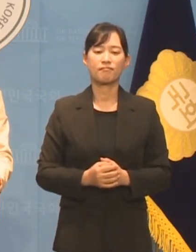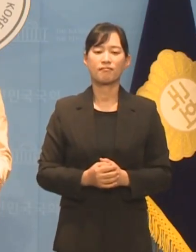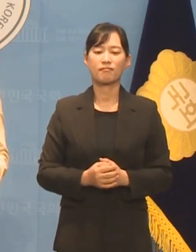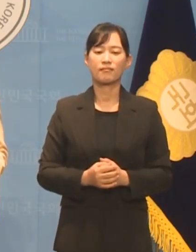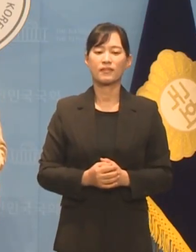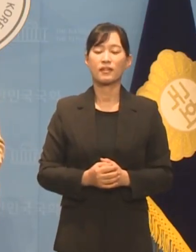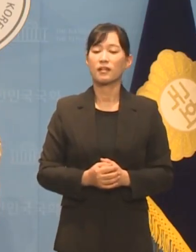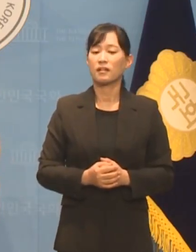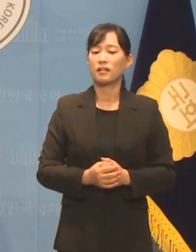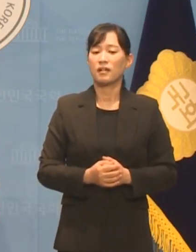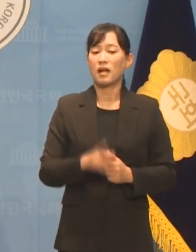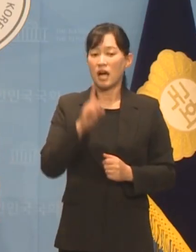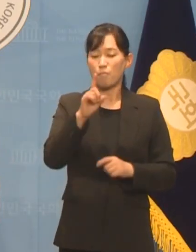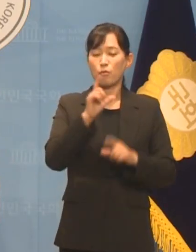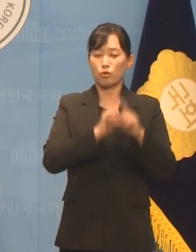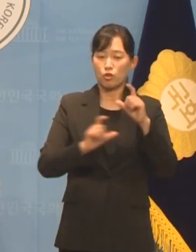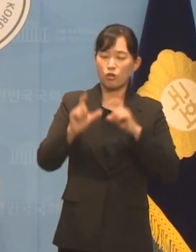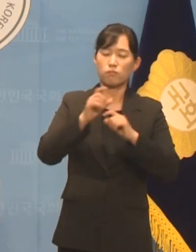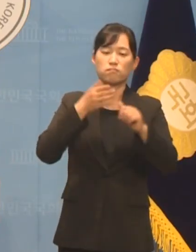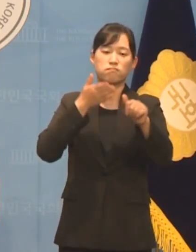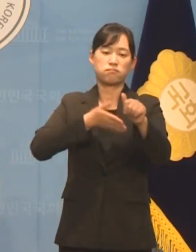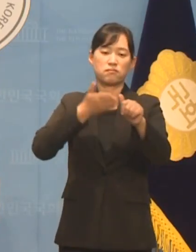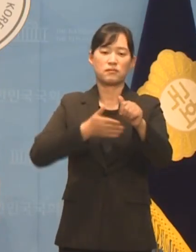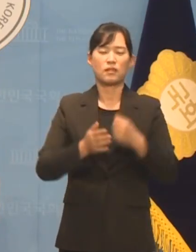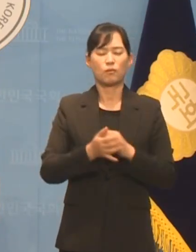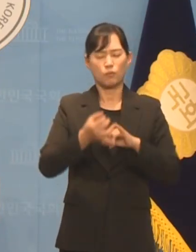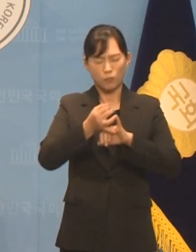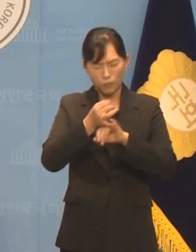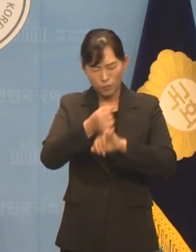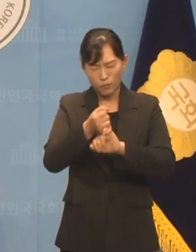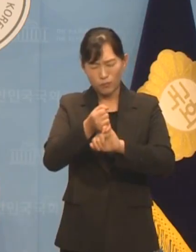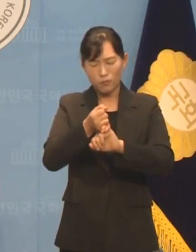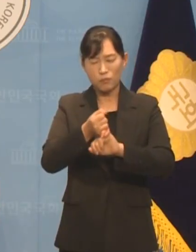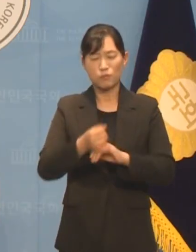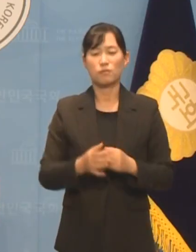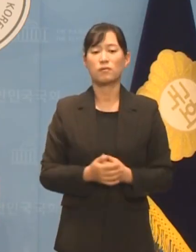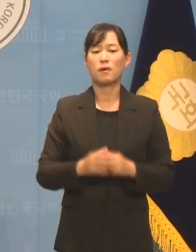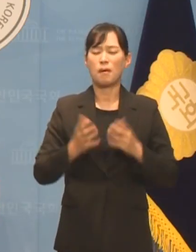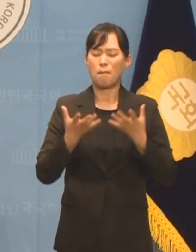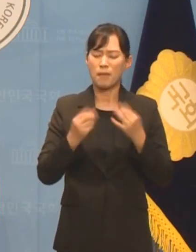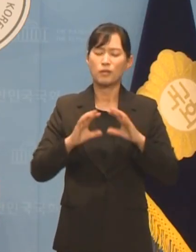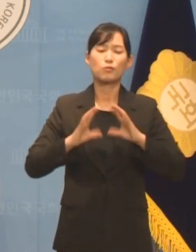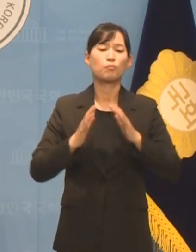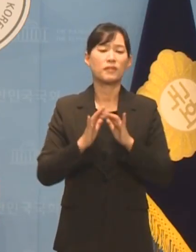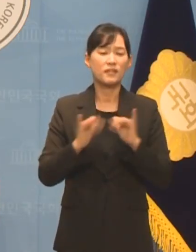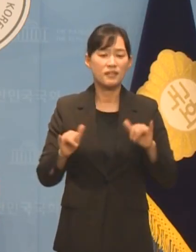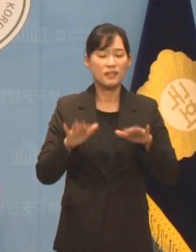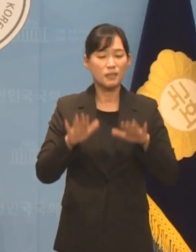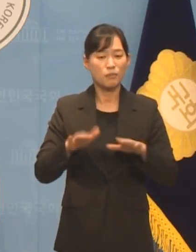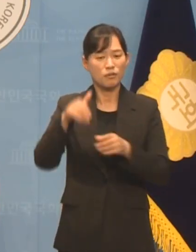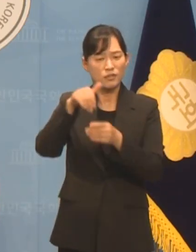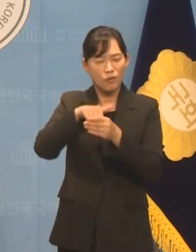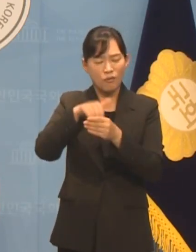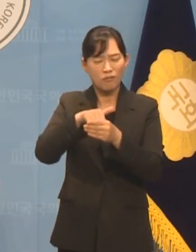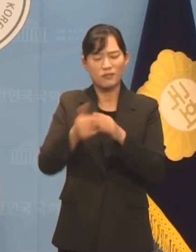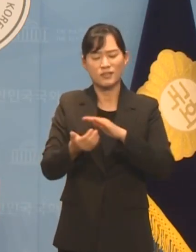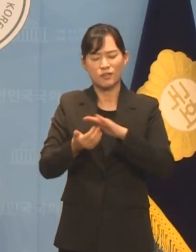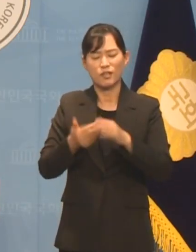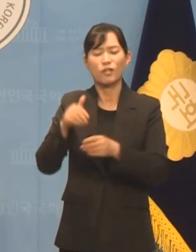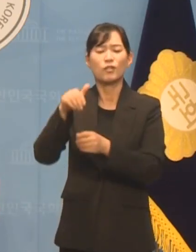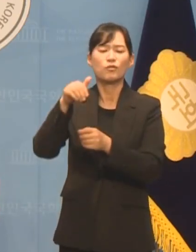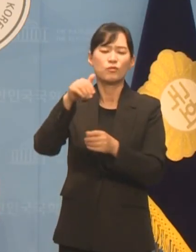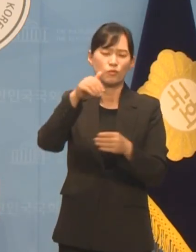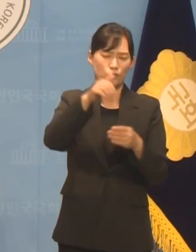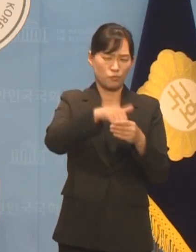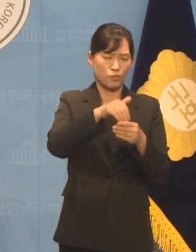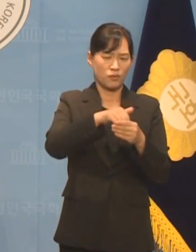네, 끝으로 한 번 더 당부드립니다. 제발 많은 국민들이 이번 선거 앞두고 투표에